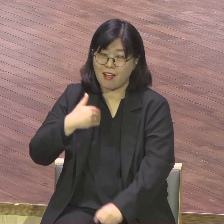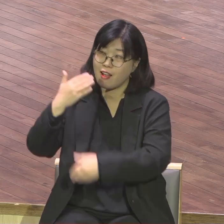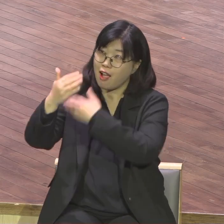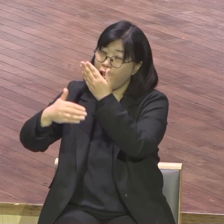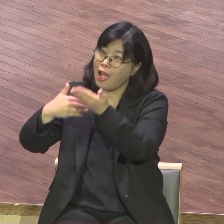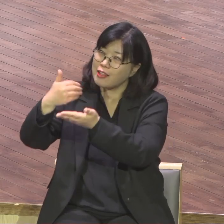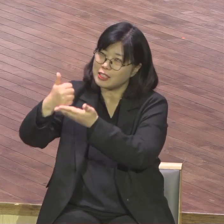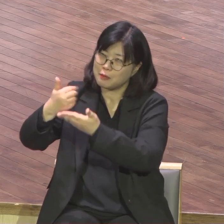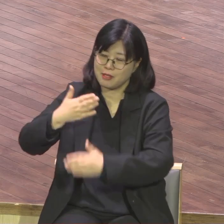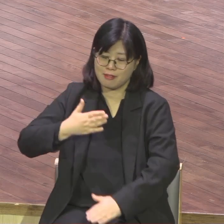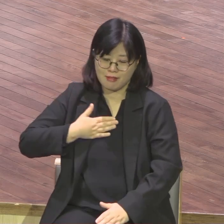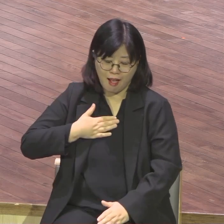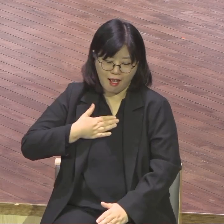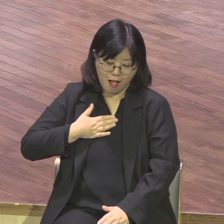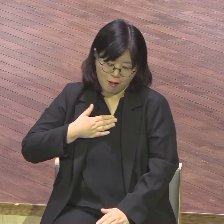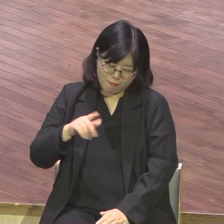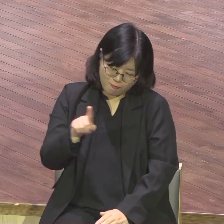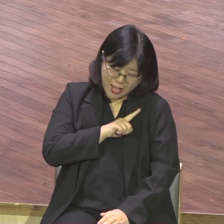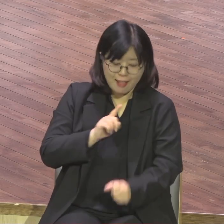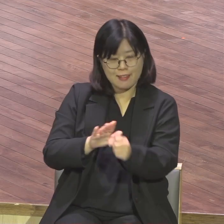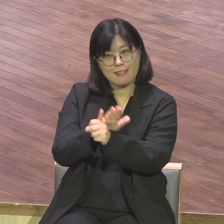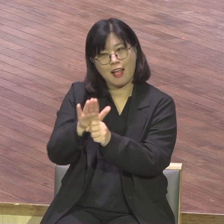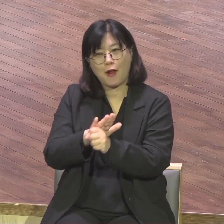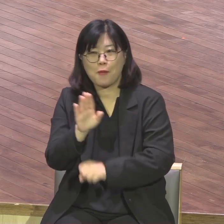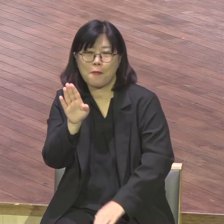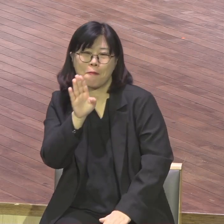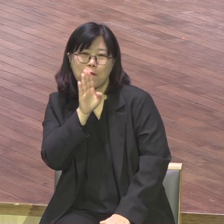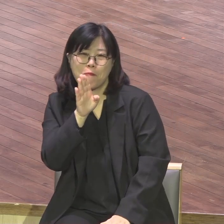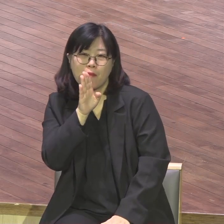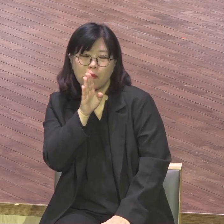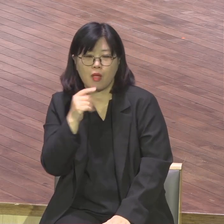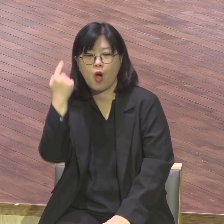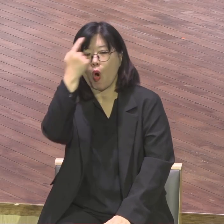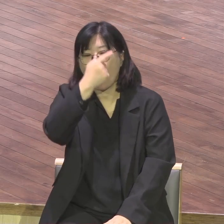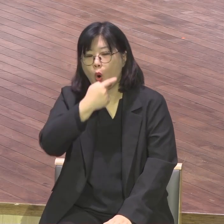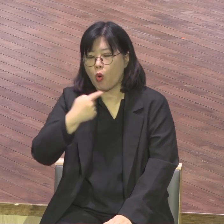정말로 나를 사랑하구나. 정말로 목사를 위하구나.